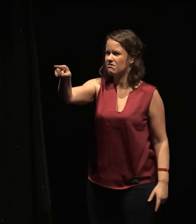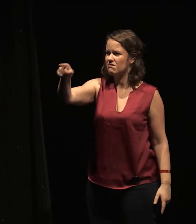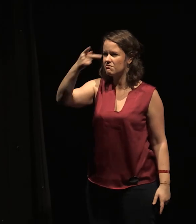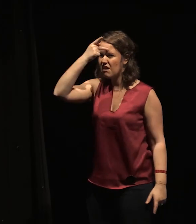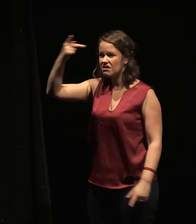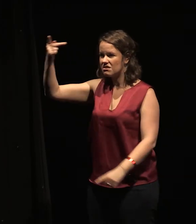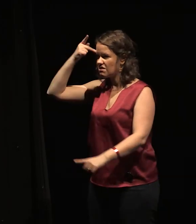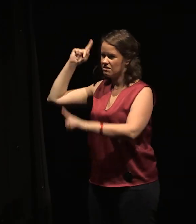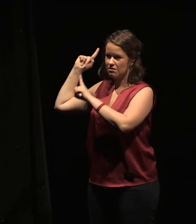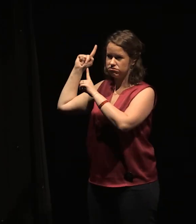oui, à jamais.